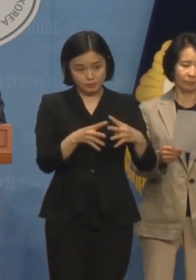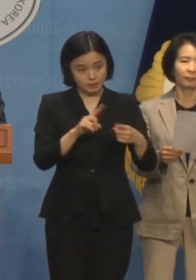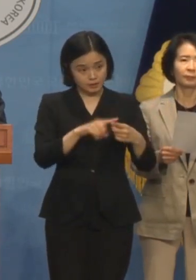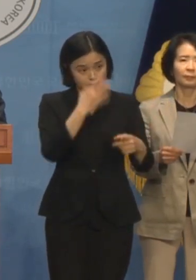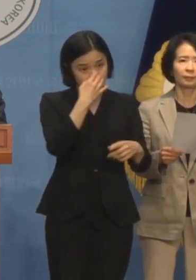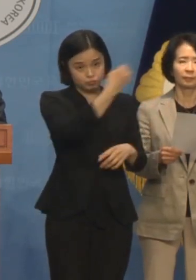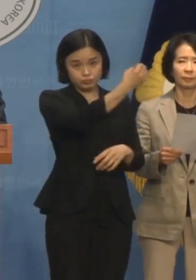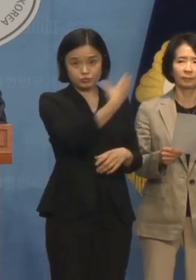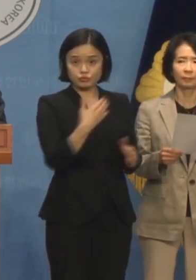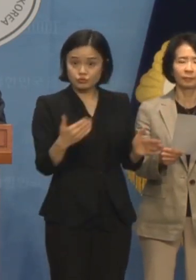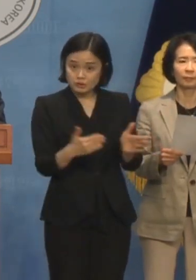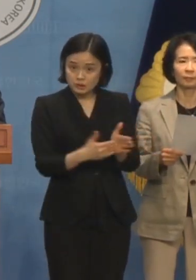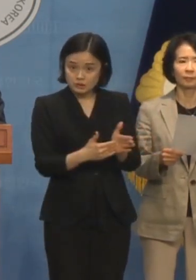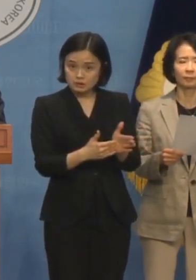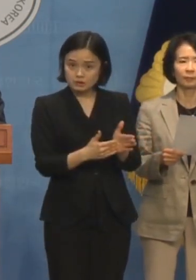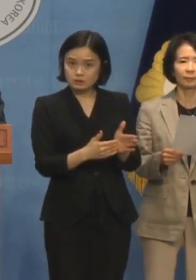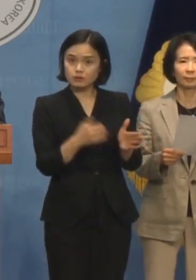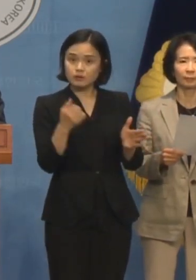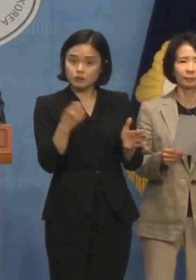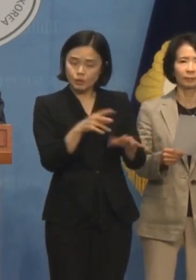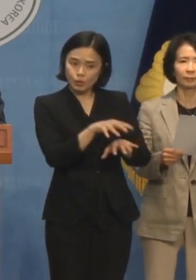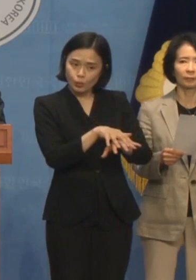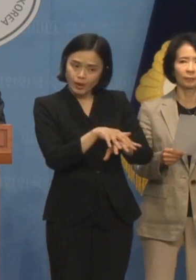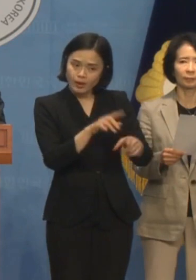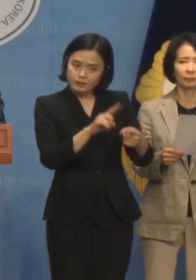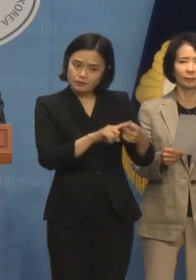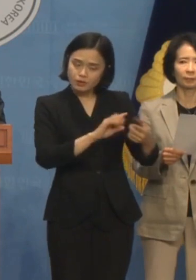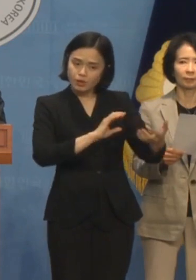채 회의를 일방적으로 강행했습니다.